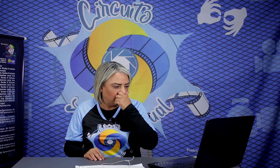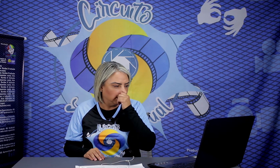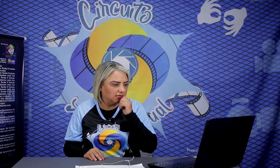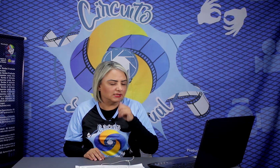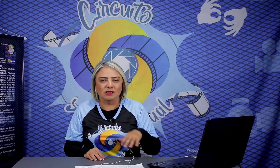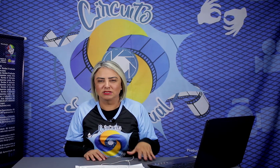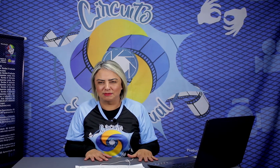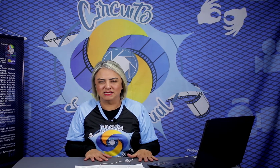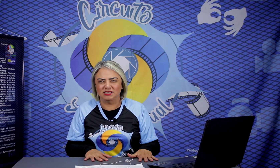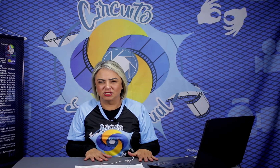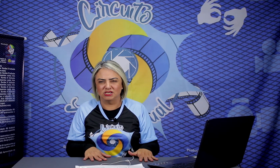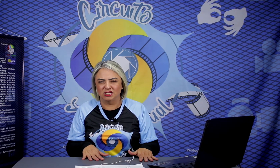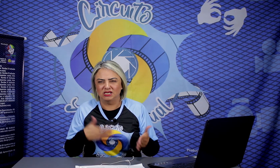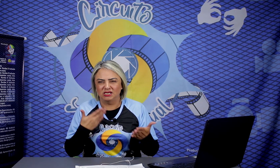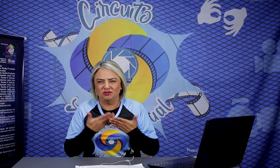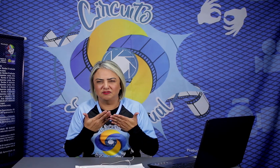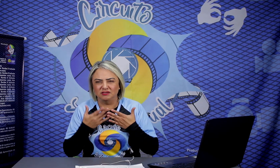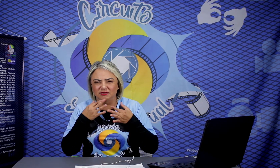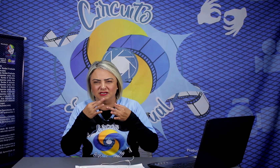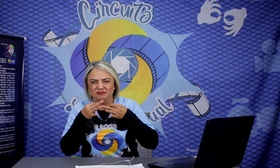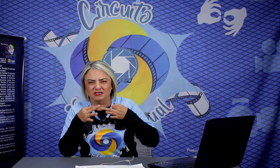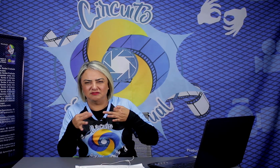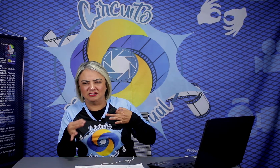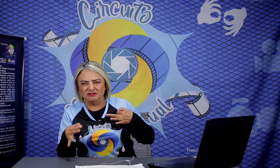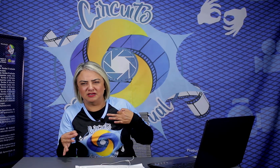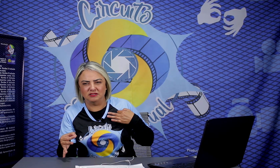Nossa, essa aula tá maçante, né? Tô falando, já tô